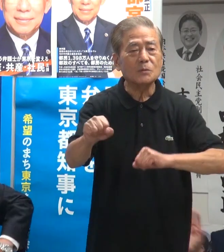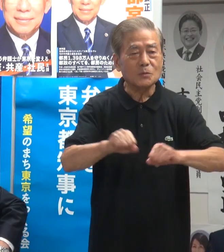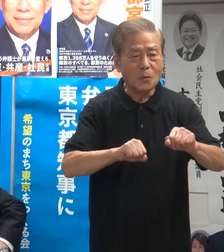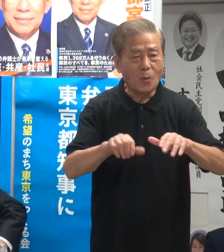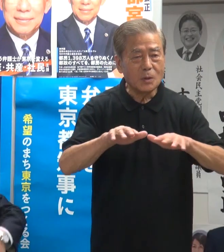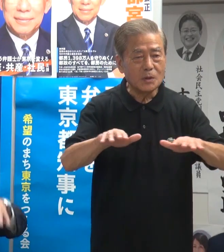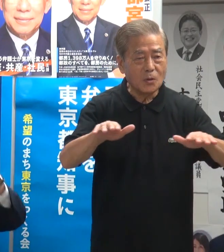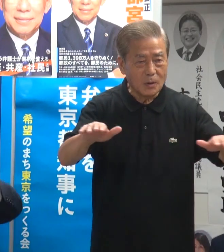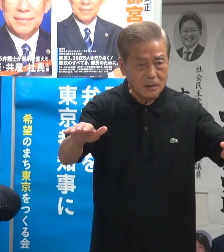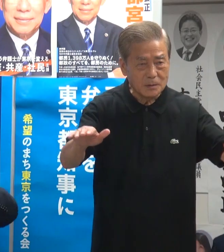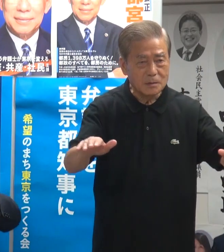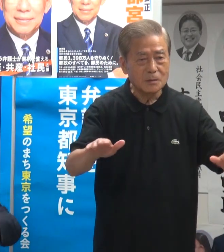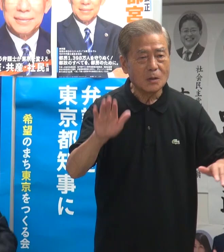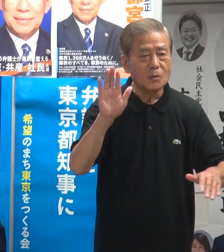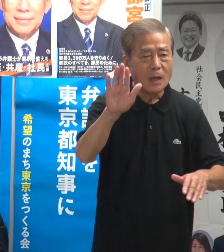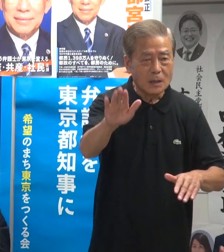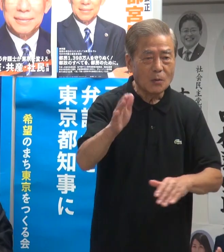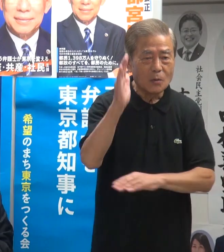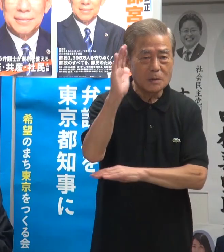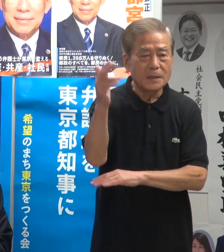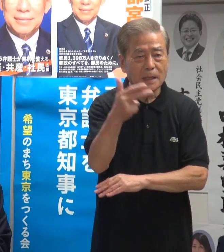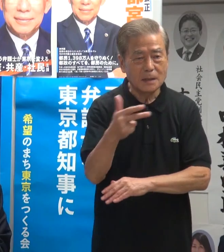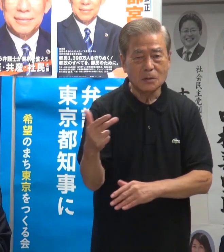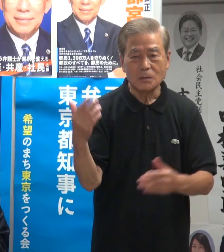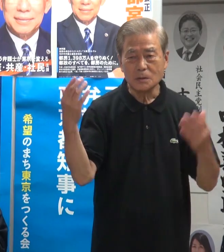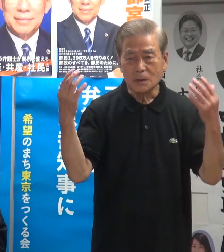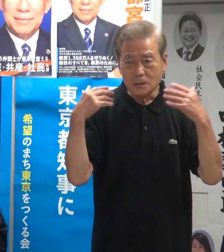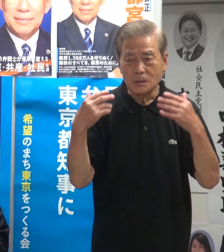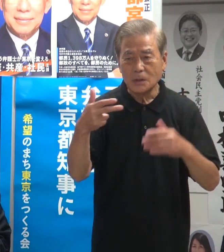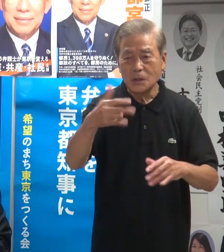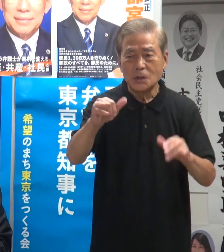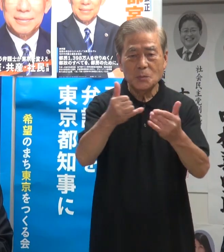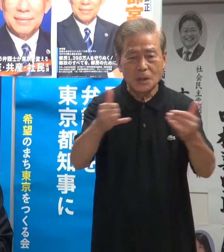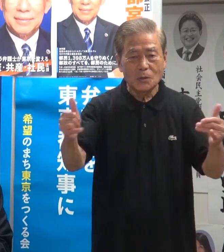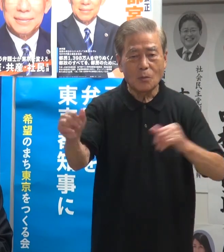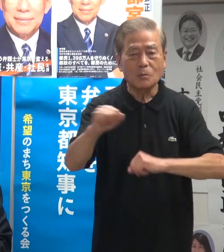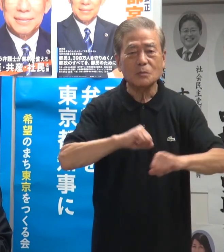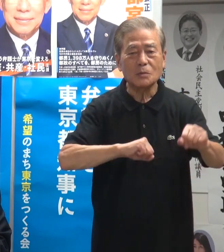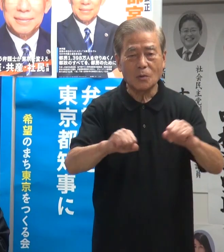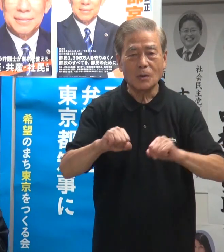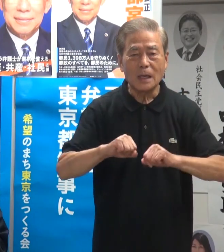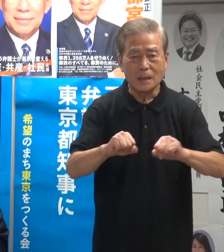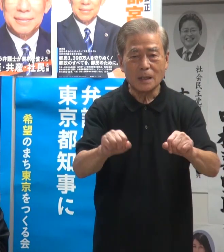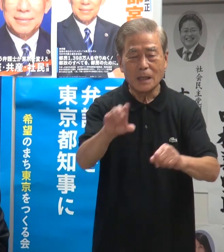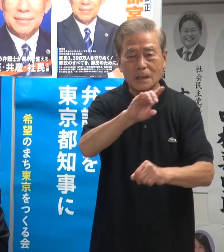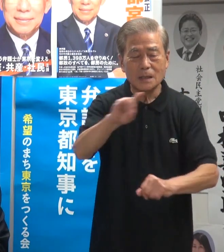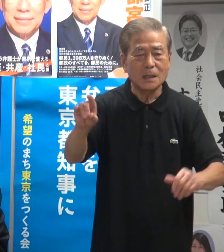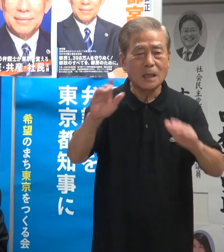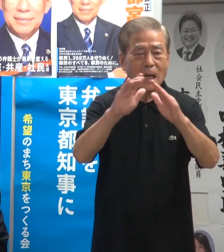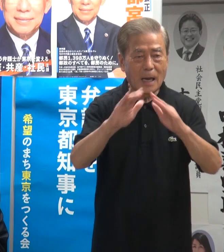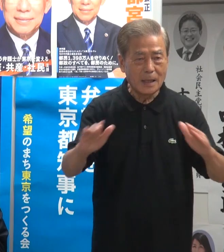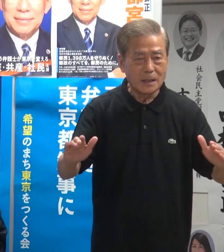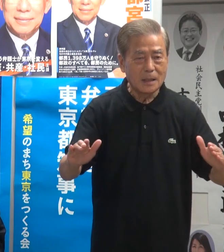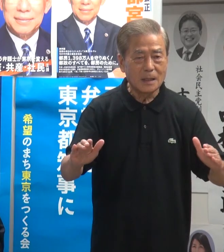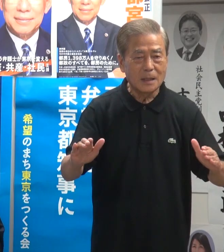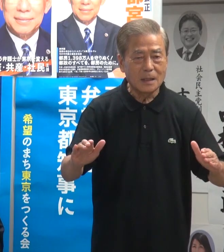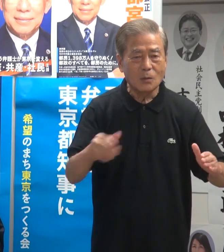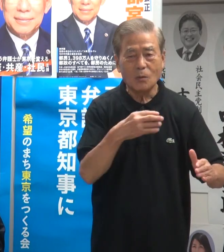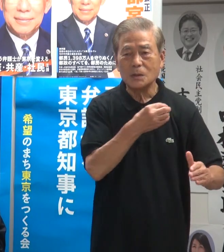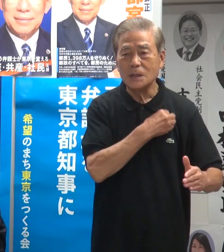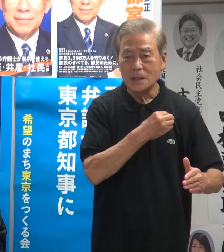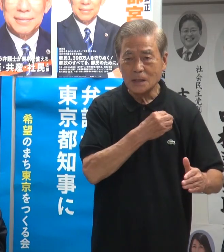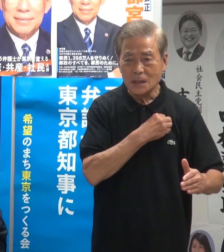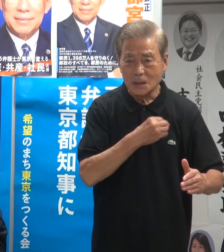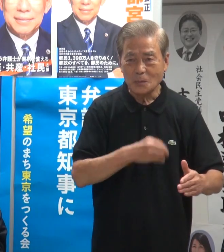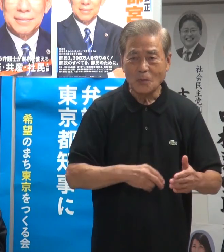で後継者がね、だから私が考えているのは市民運動をやると同時に議会にも積極的に出ていってもらうような